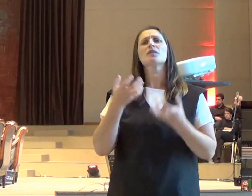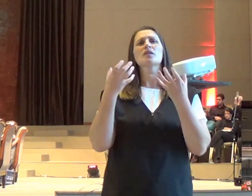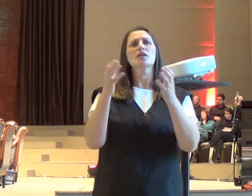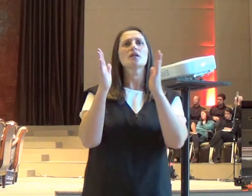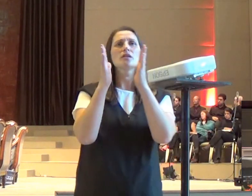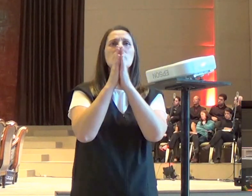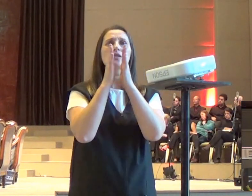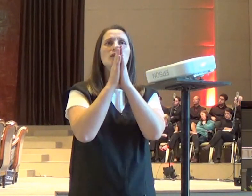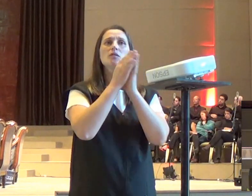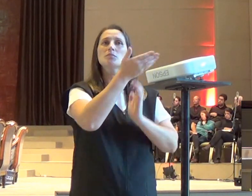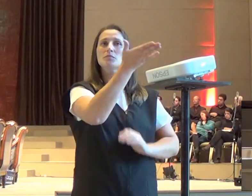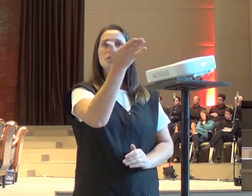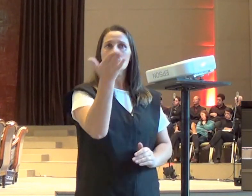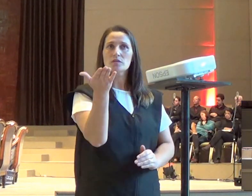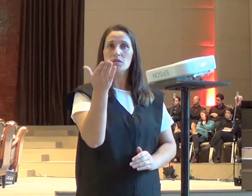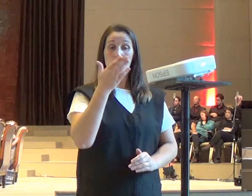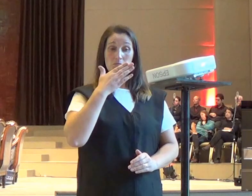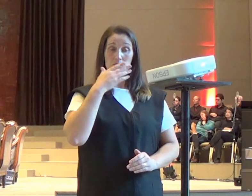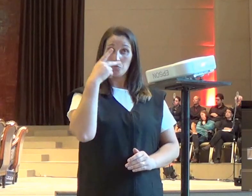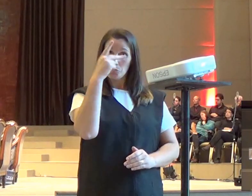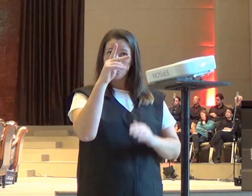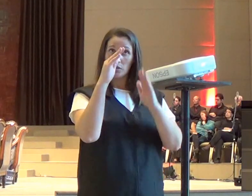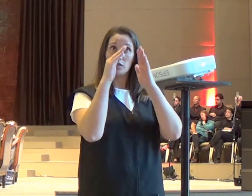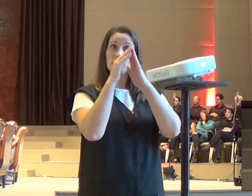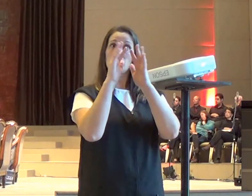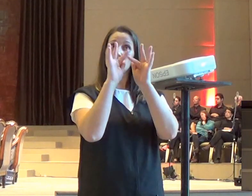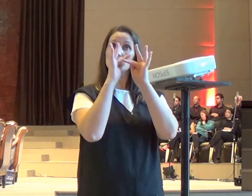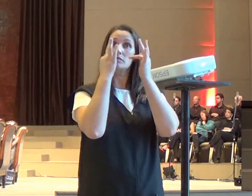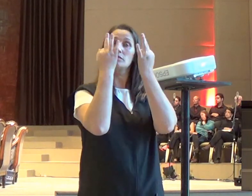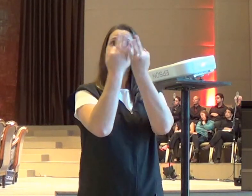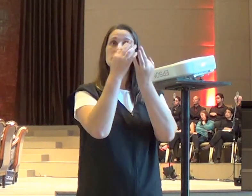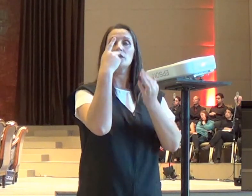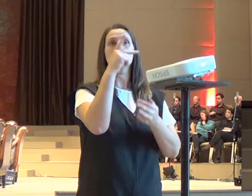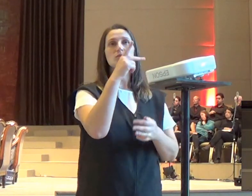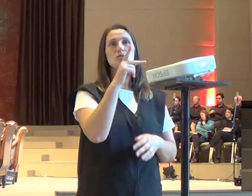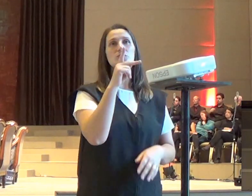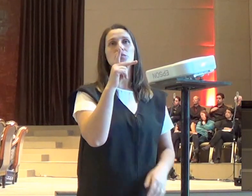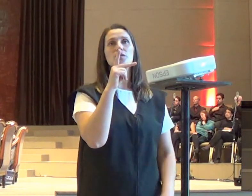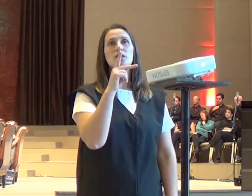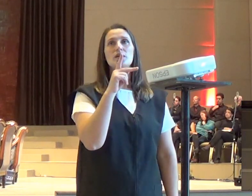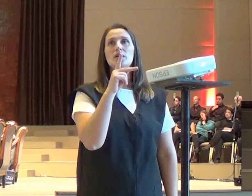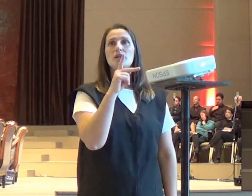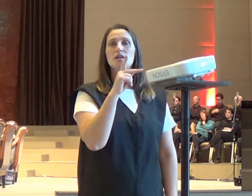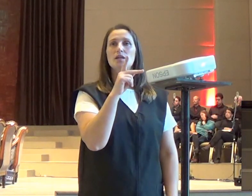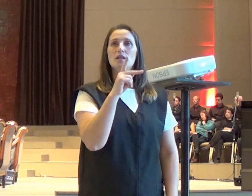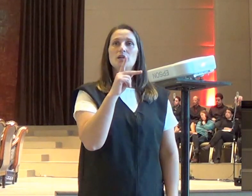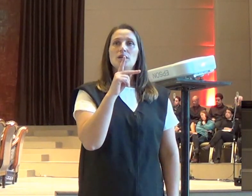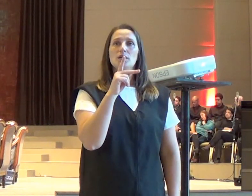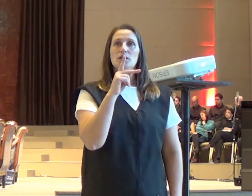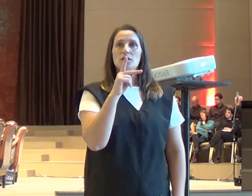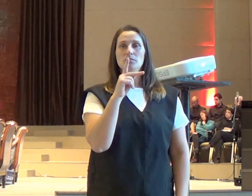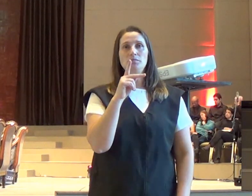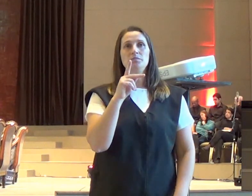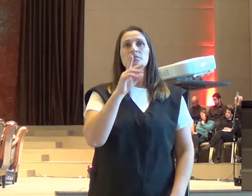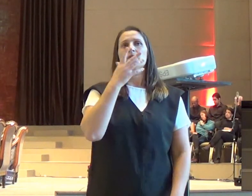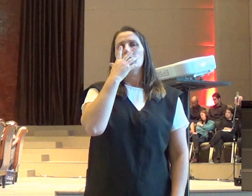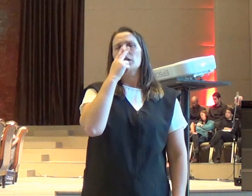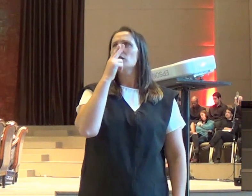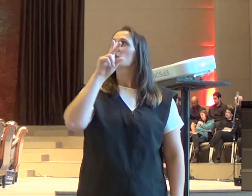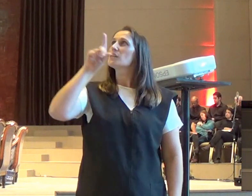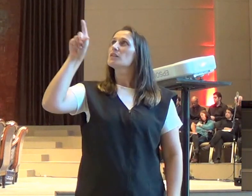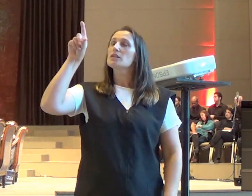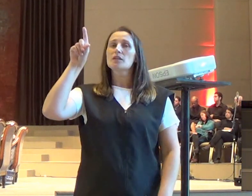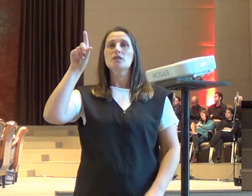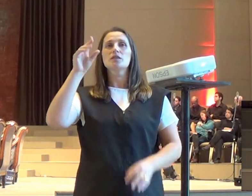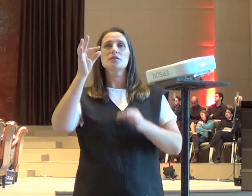casa pela sua família daqui a pouquinho você vai celebrar o dia esse dia Deus prepara eu acho que Deus prepara e coloca